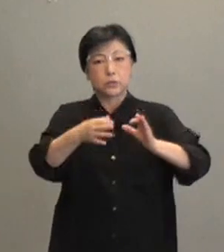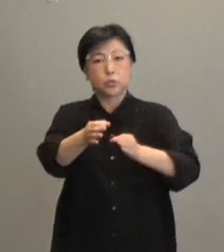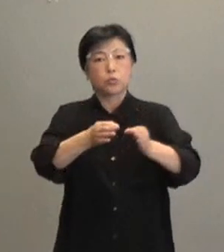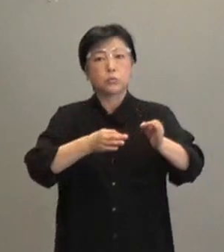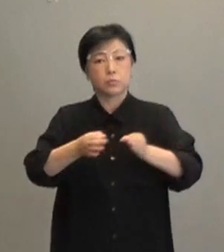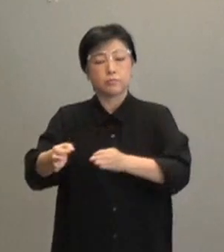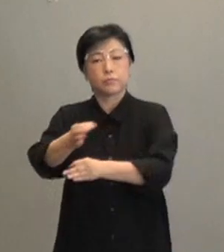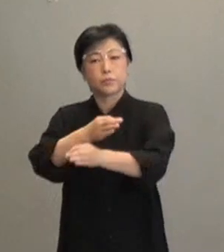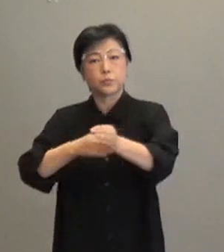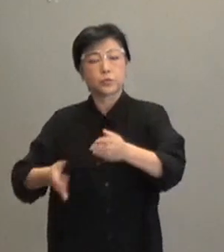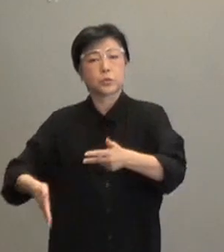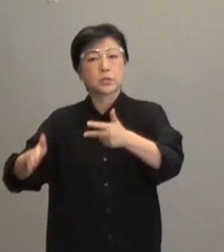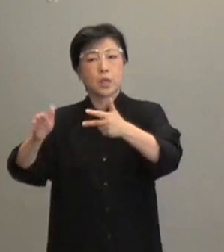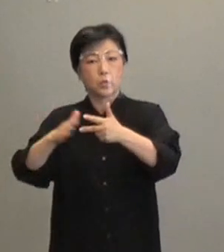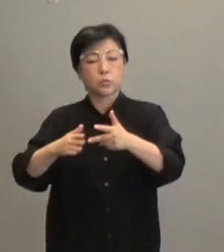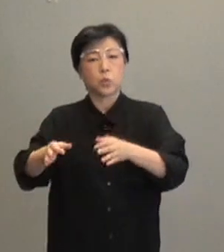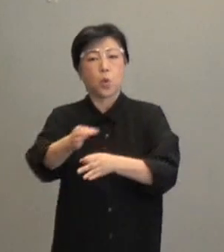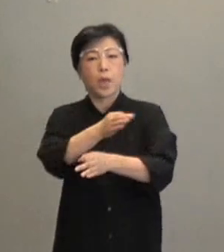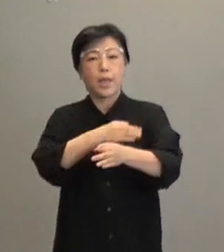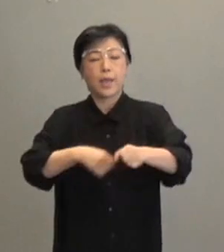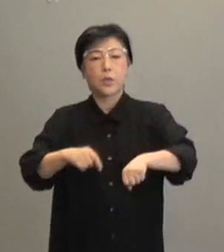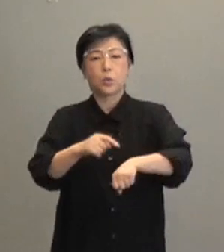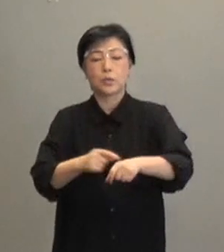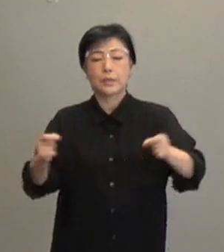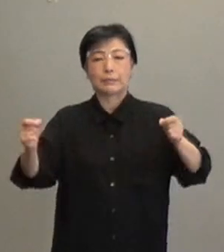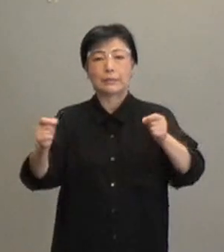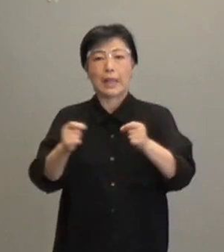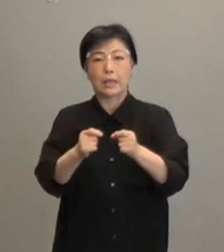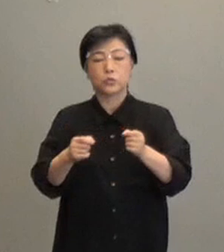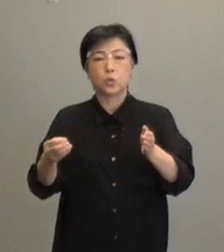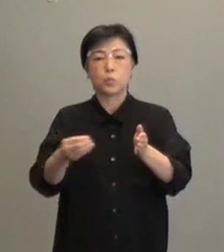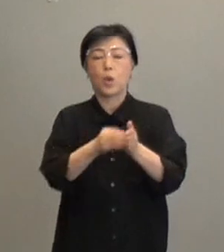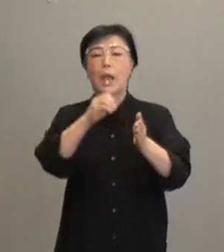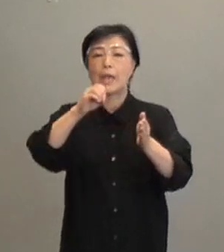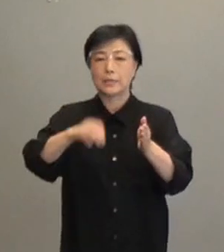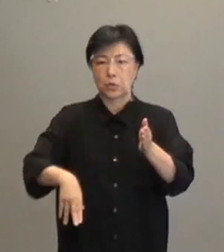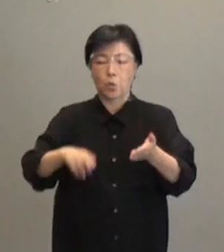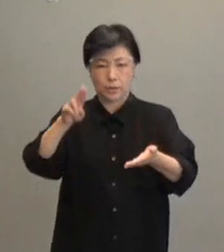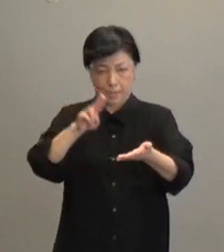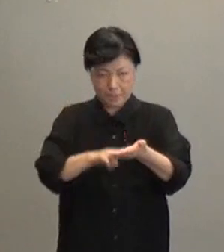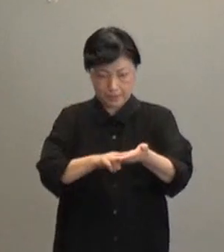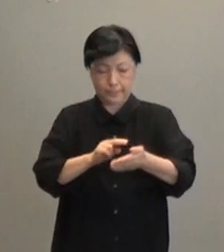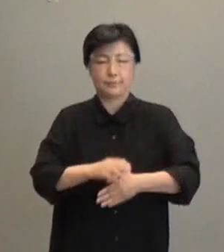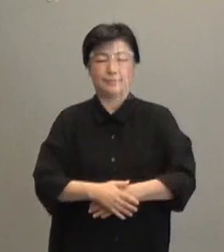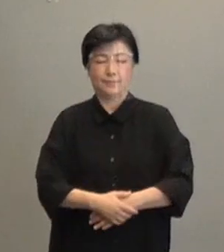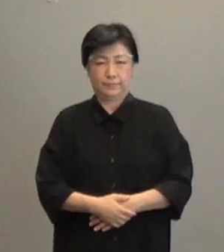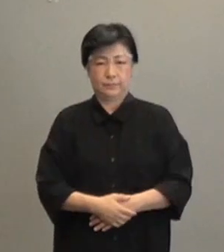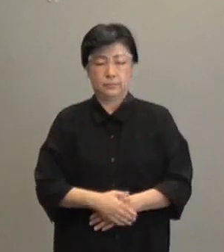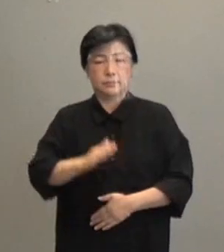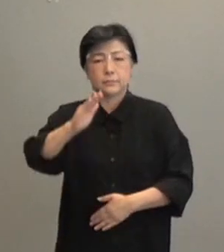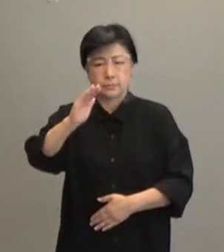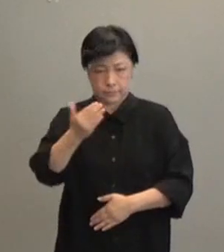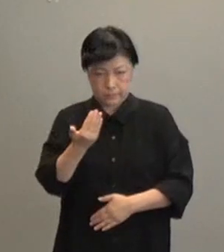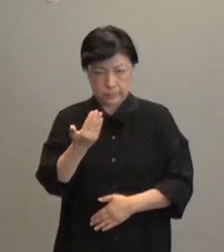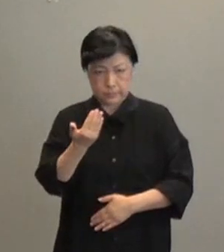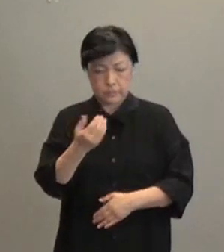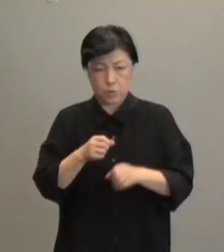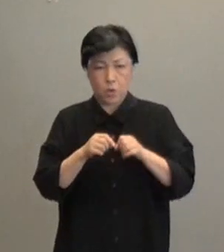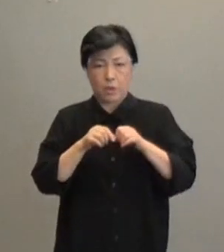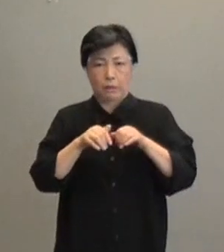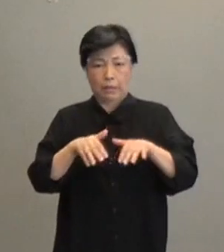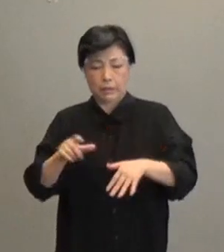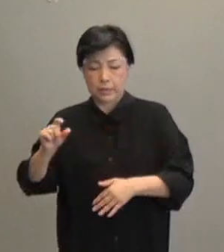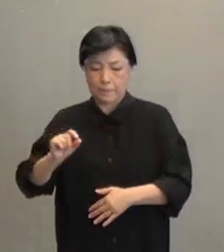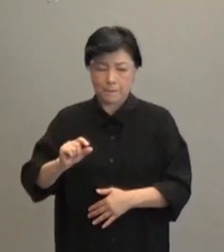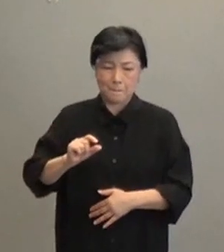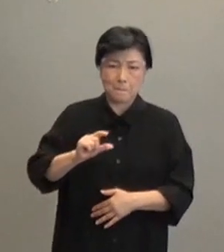商業施設に対する営業時間の短縮要請の解除などを決定したところです。しかしながら感染が再拡